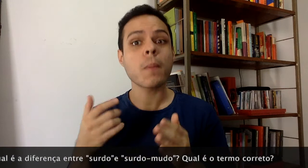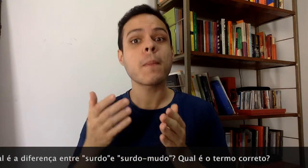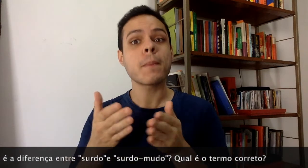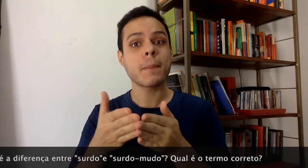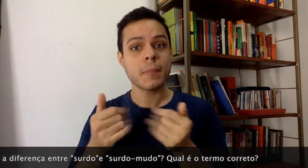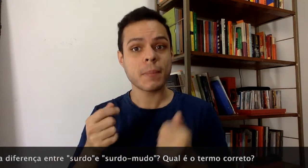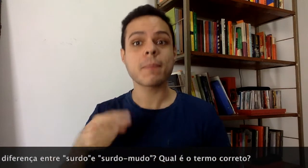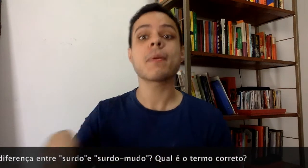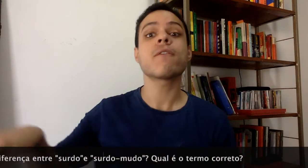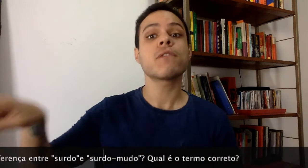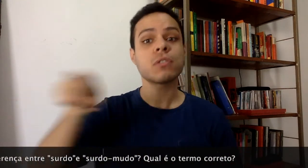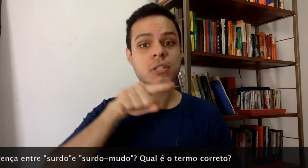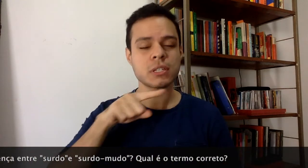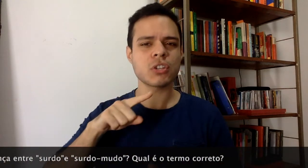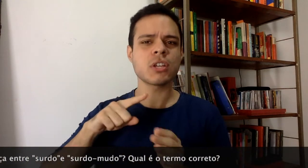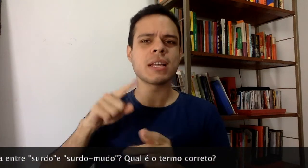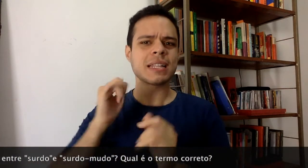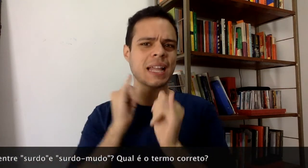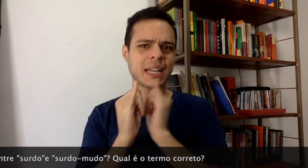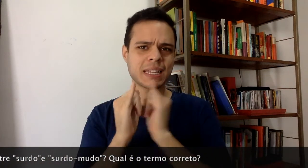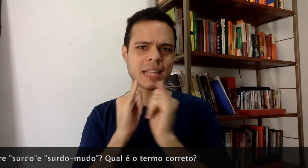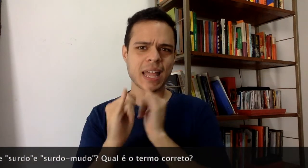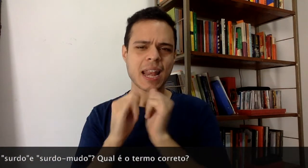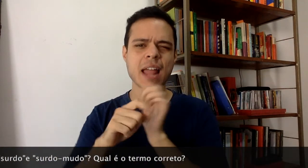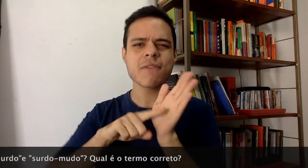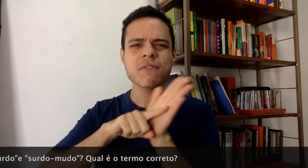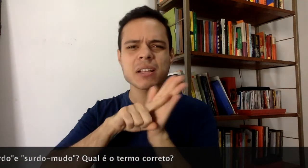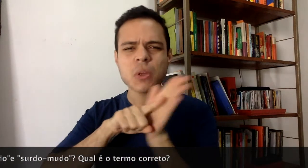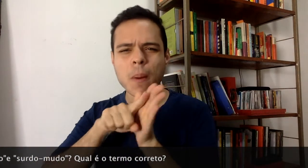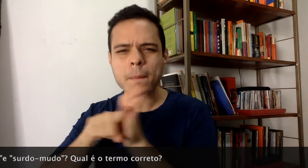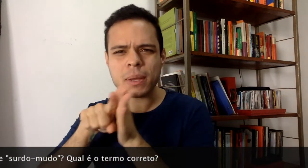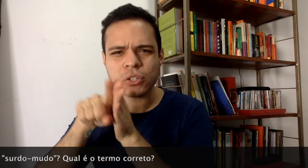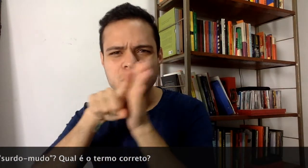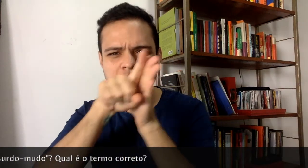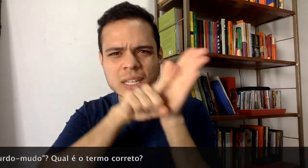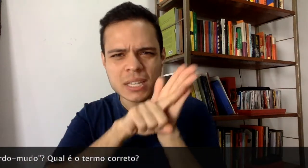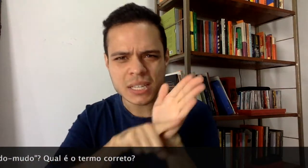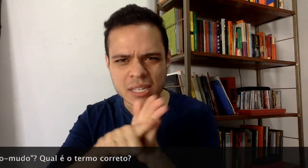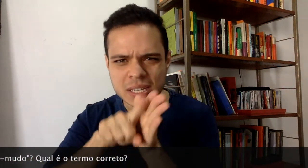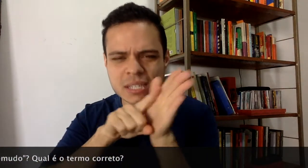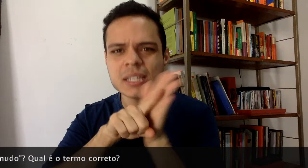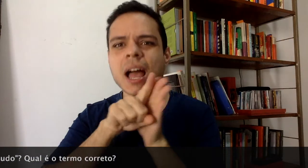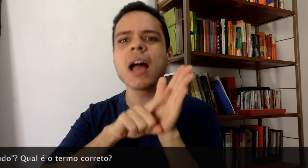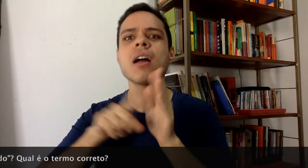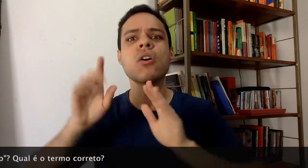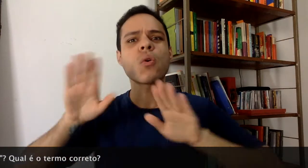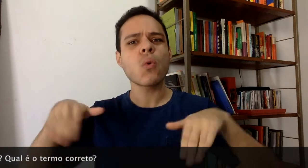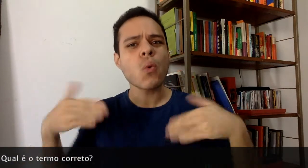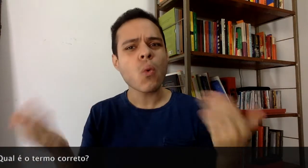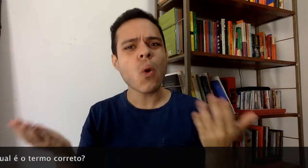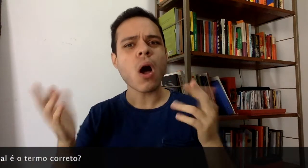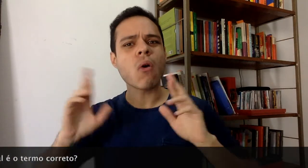Eu vou pedir para vocês fazerem uma pesquisa na internet sobre essa diferença entre surdo e